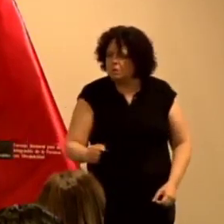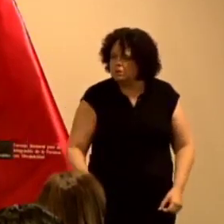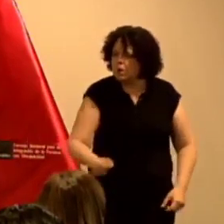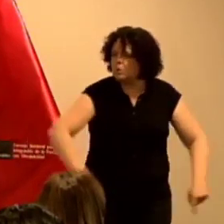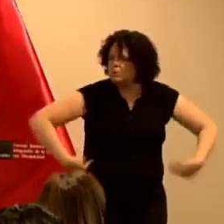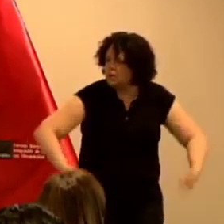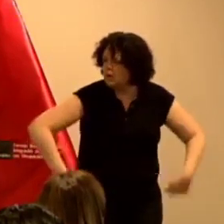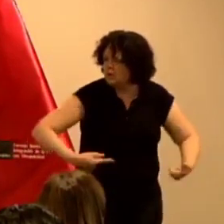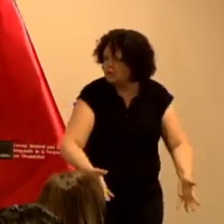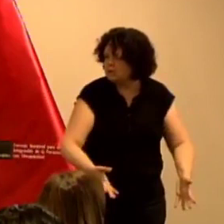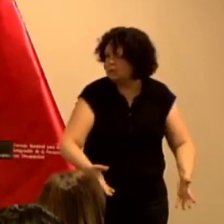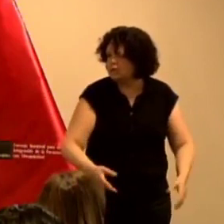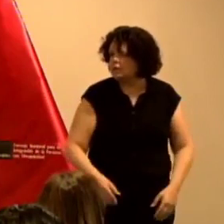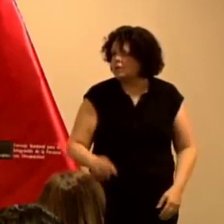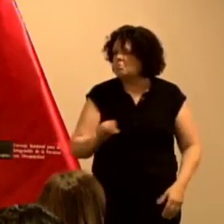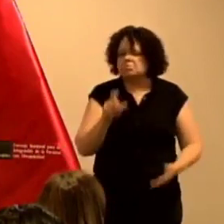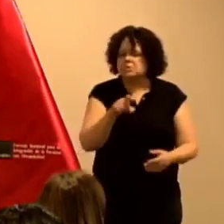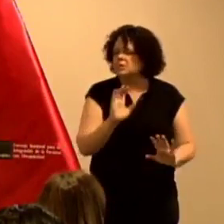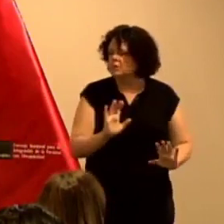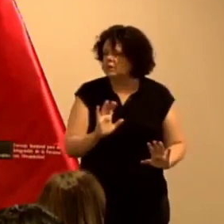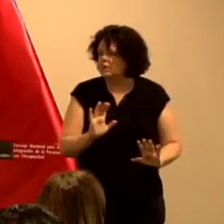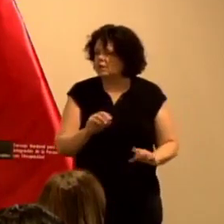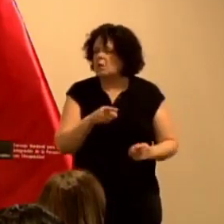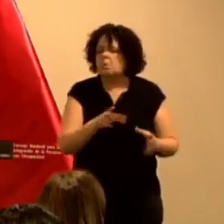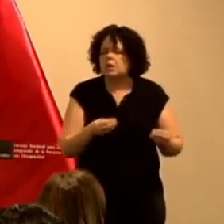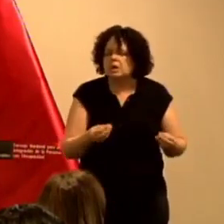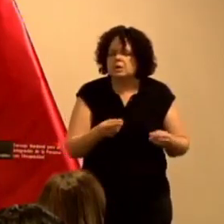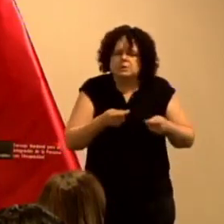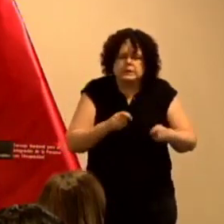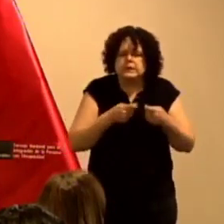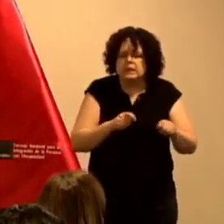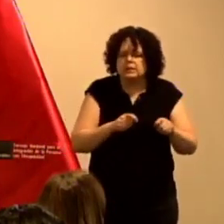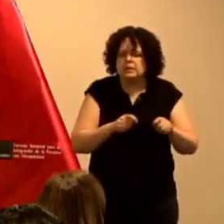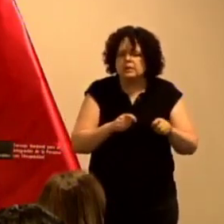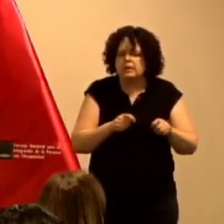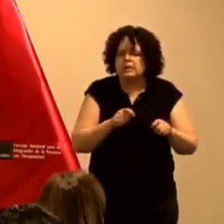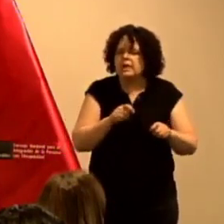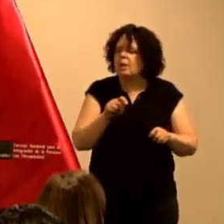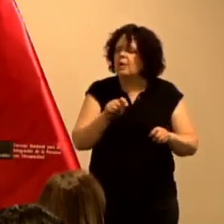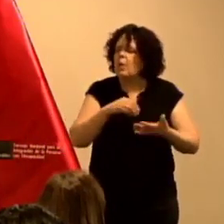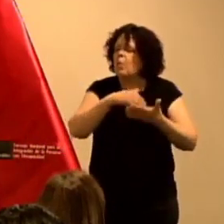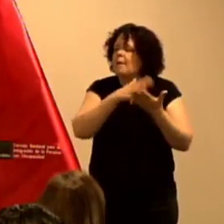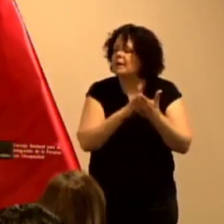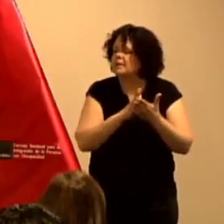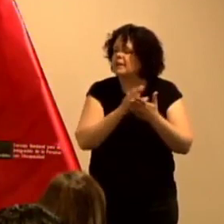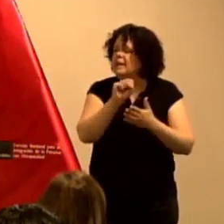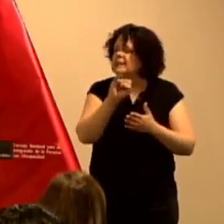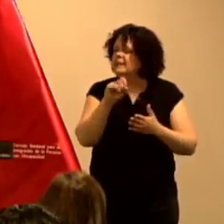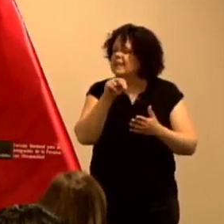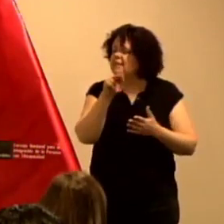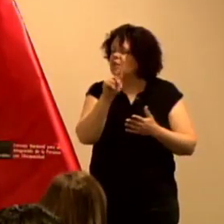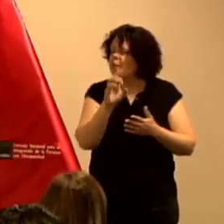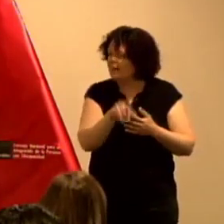silla de ruedas, lo que en realidad necesite, porque estamos tratando el síntoma de la discapacidad. En un